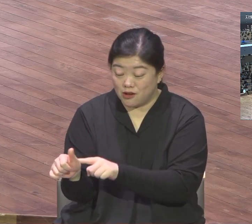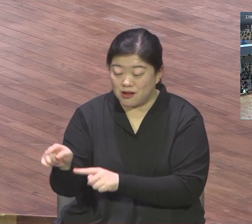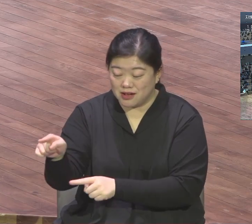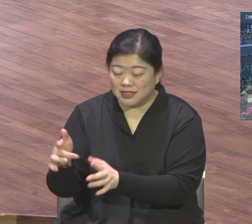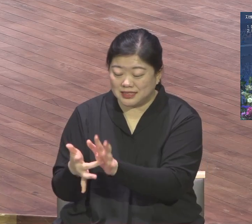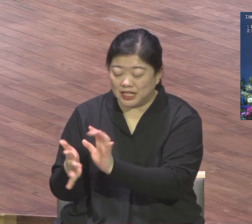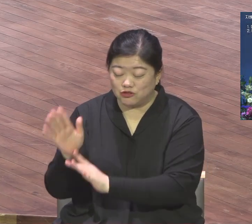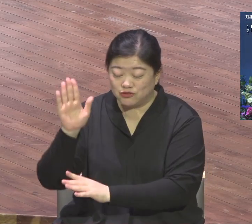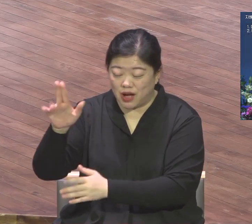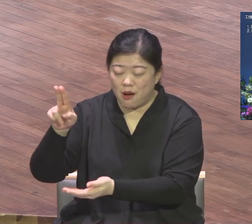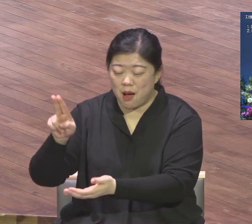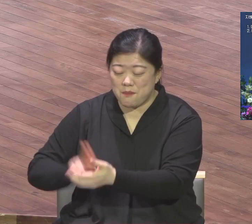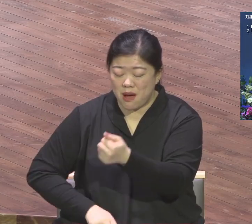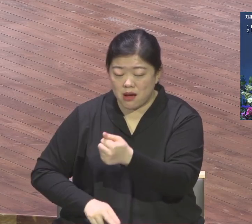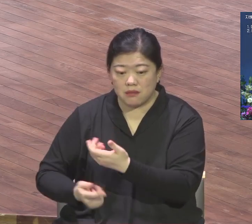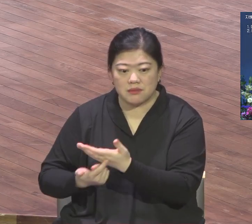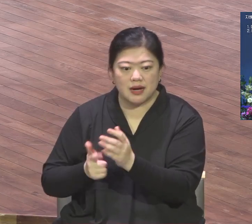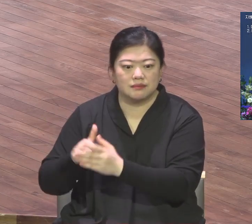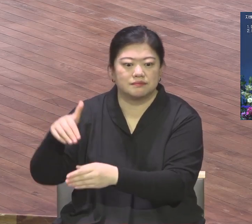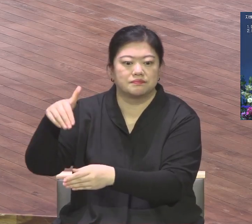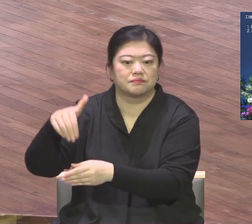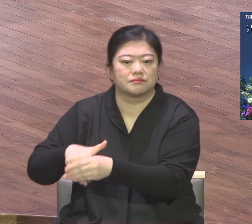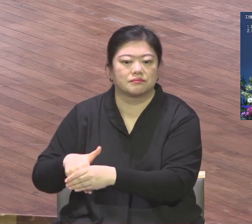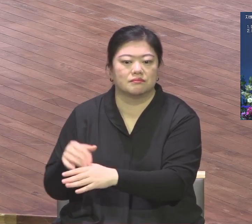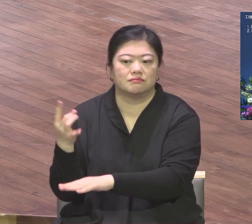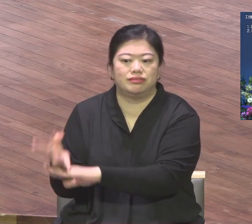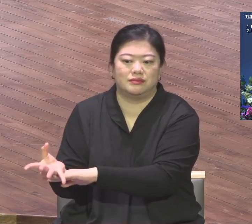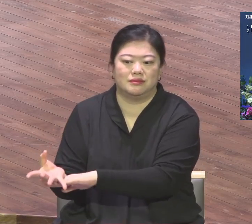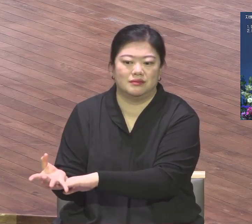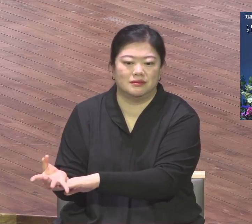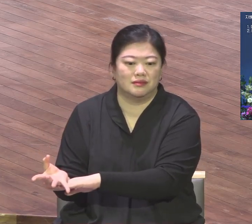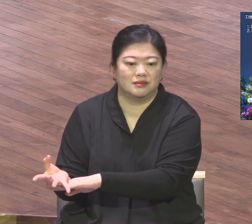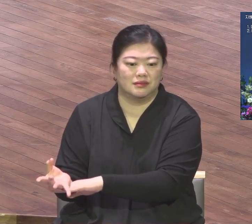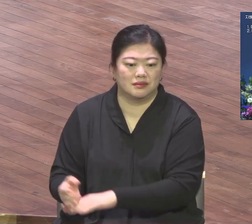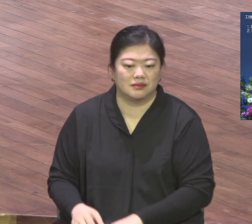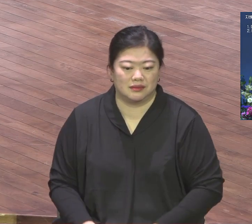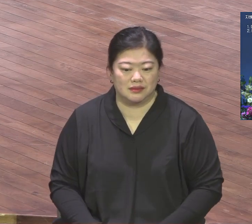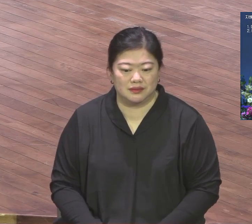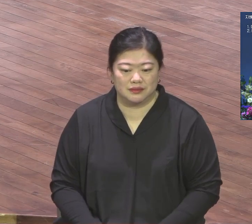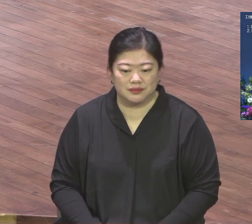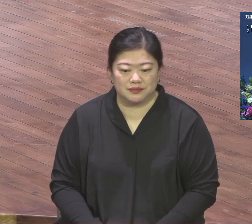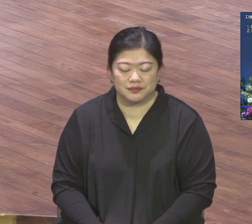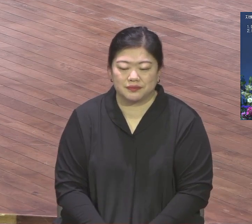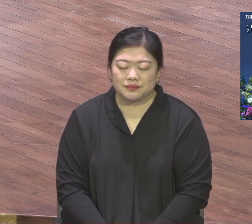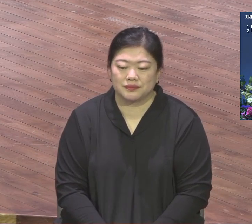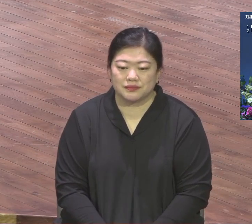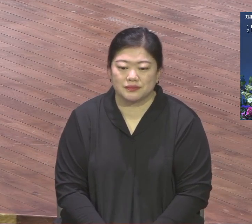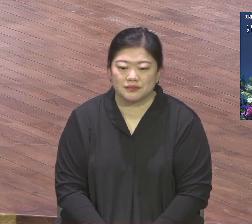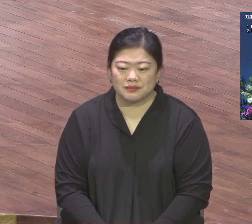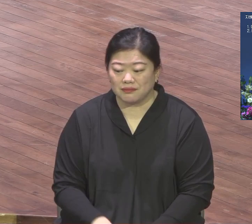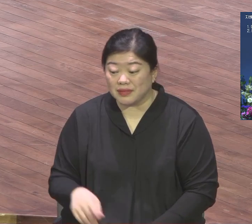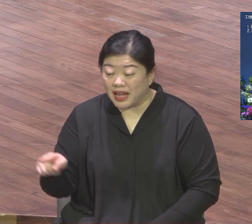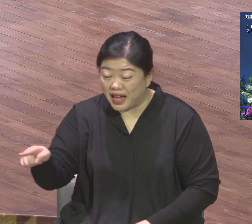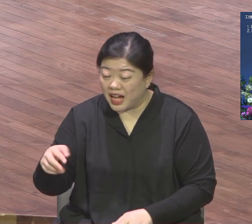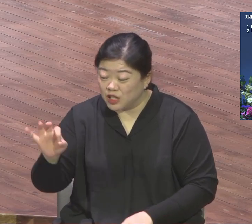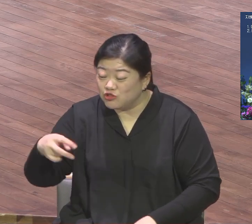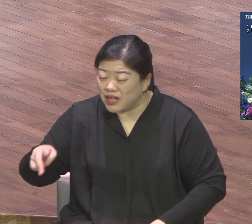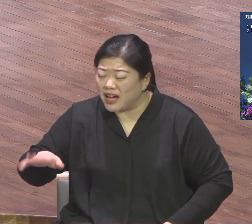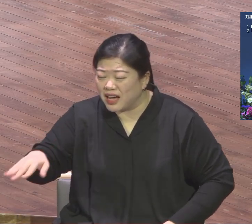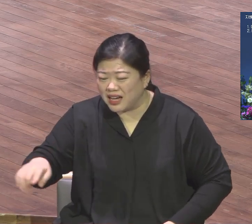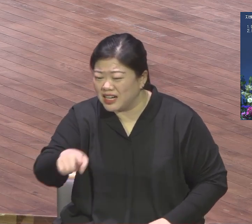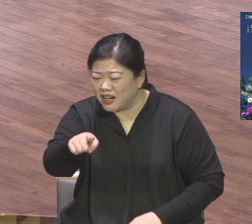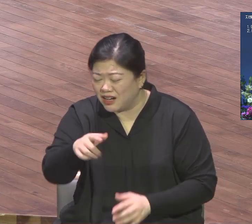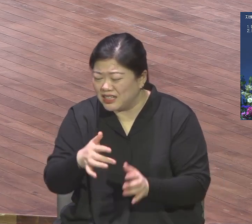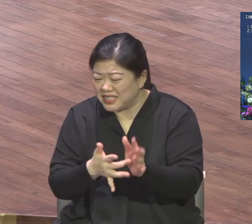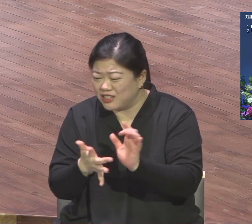사단이 가룟 유다에게 예수 너 팔아라. 저 가짜야 저 가짜. 저 뭐 저거